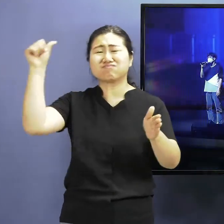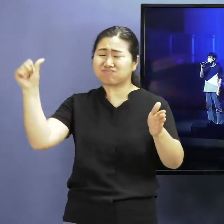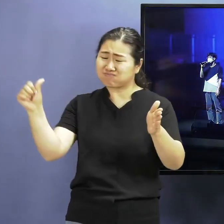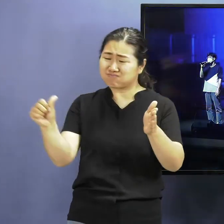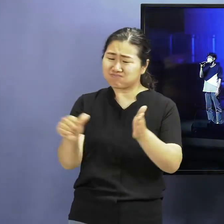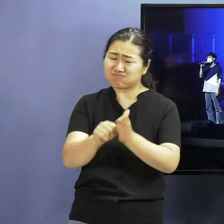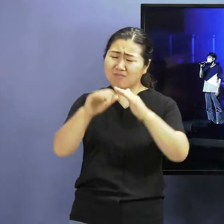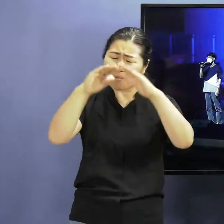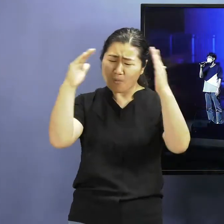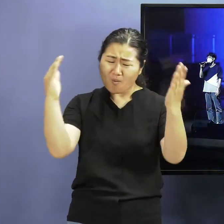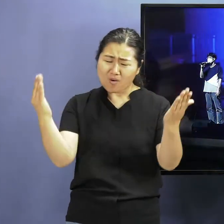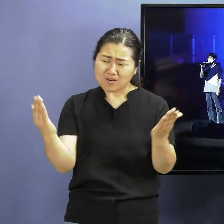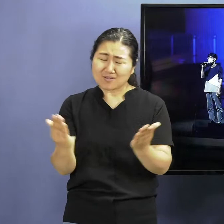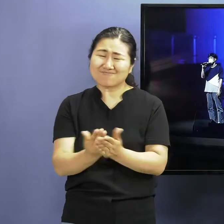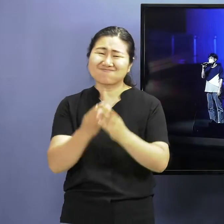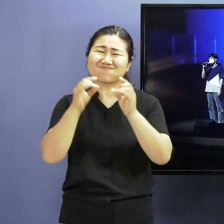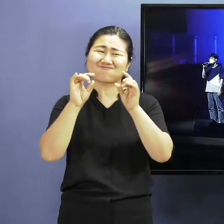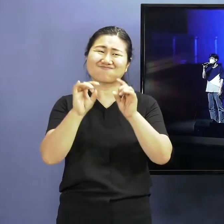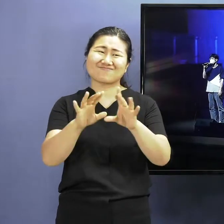걸어왔던 모든